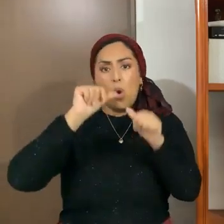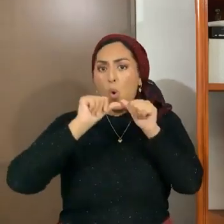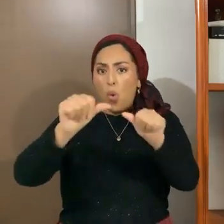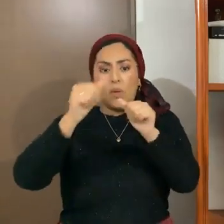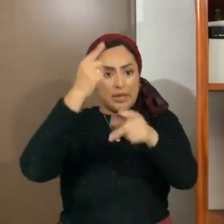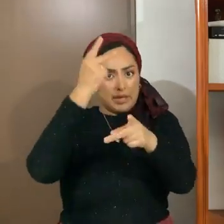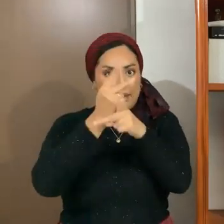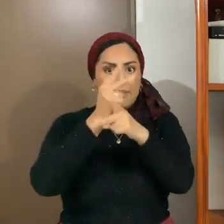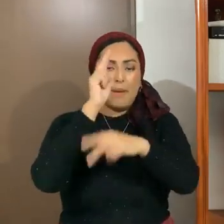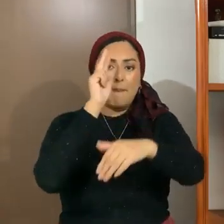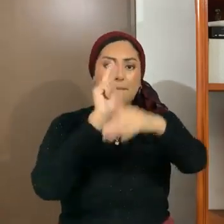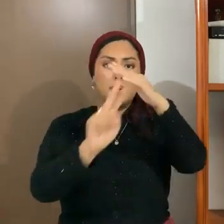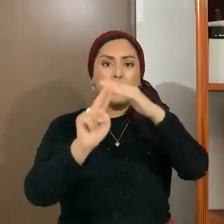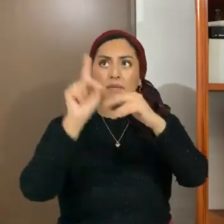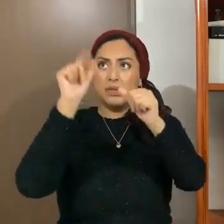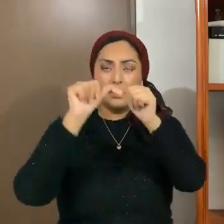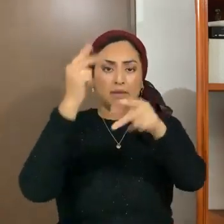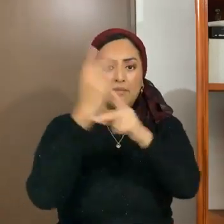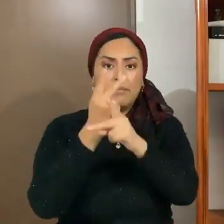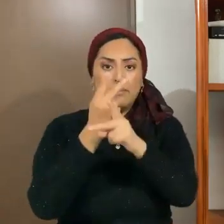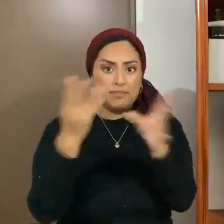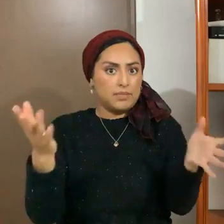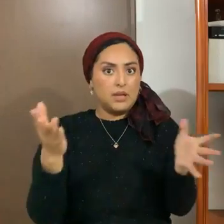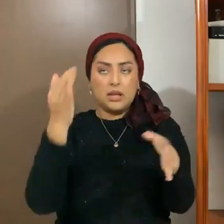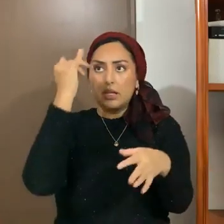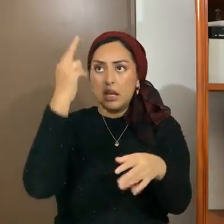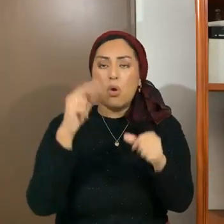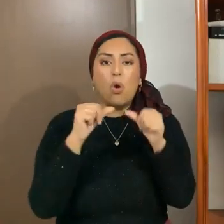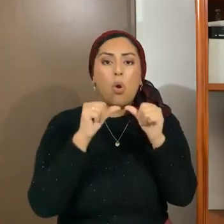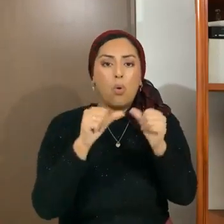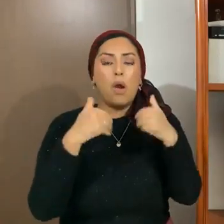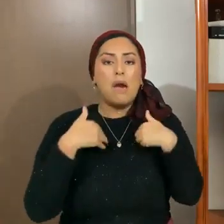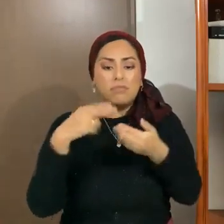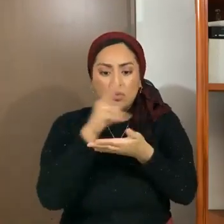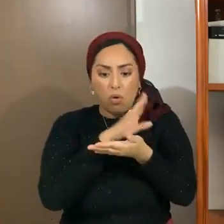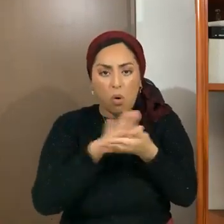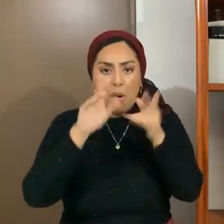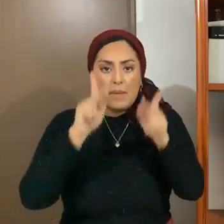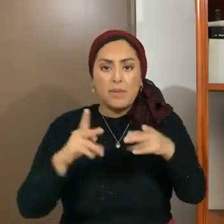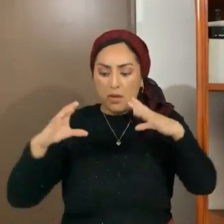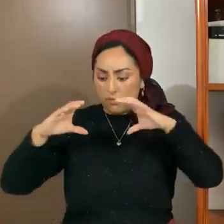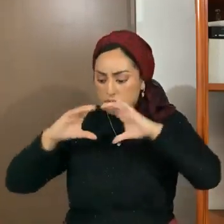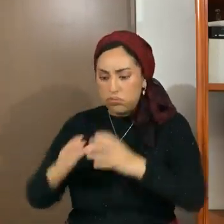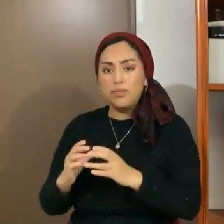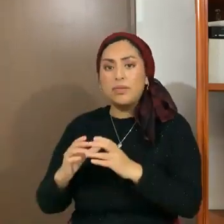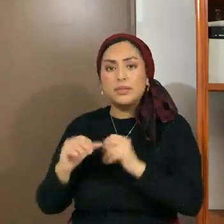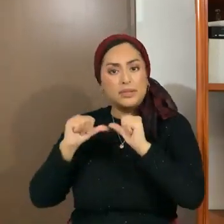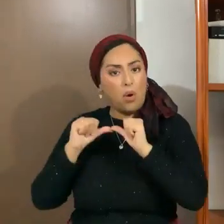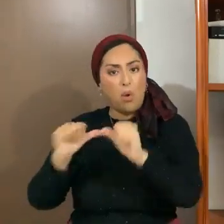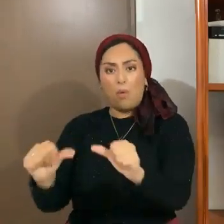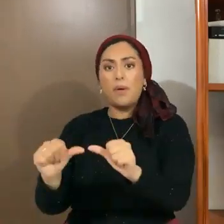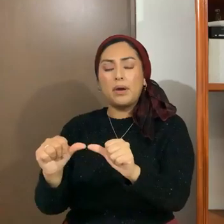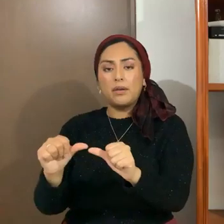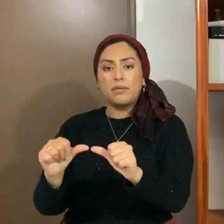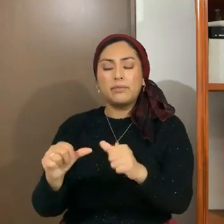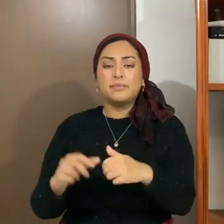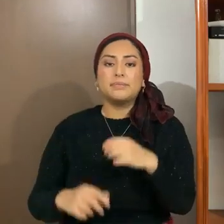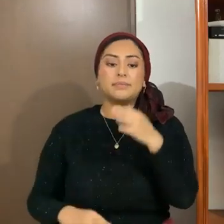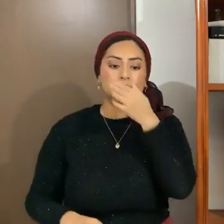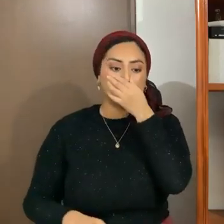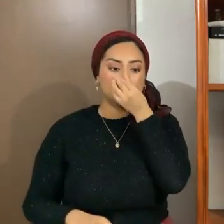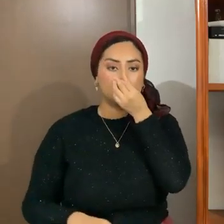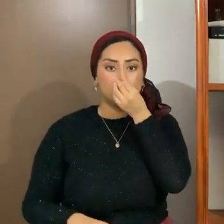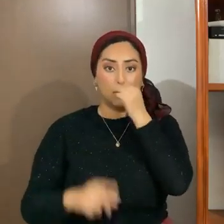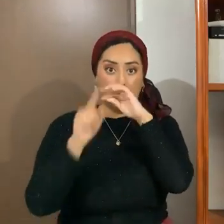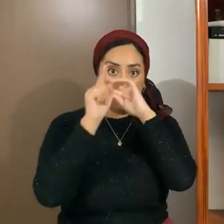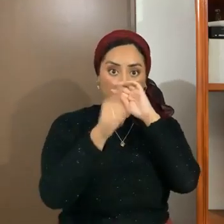profecía. Que dijera, bueno, es que ya no hay nadie. No, Yahweh siempre tiene un remanente. Lo preocupante o lo ocupante aquí